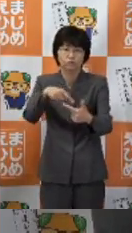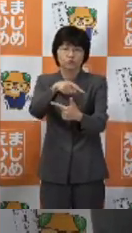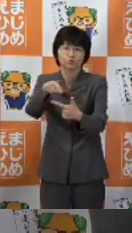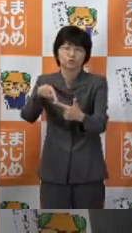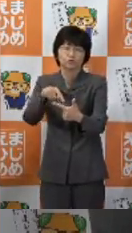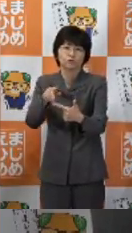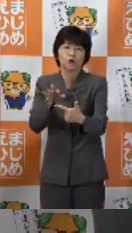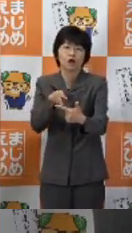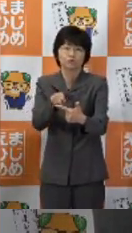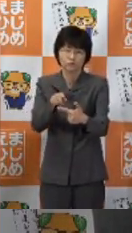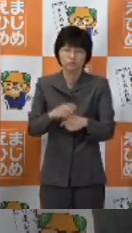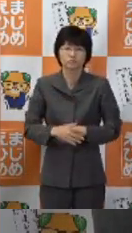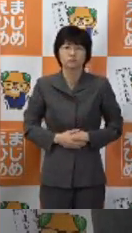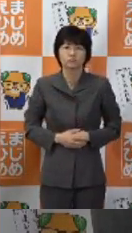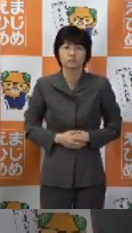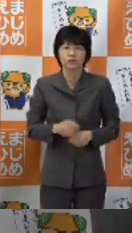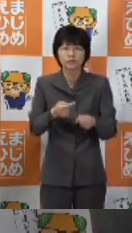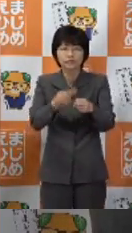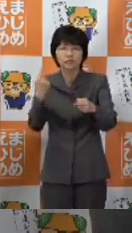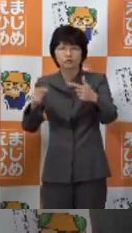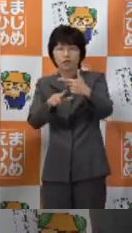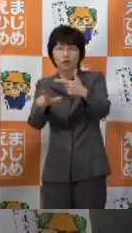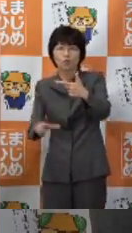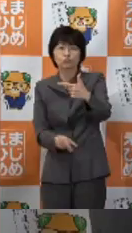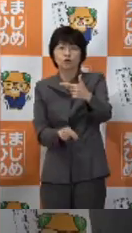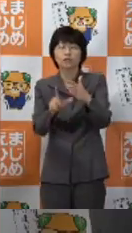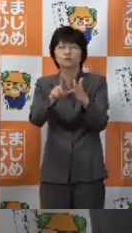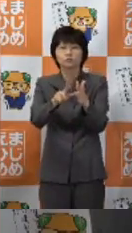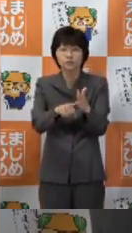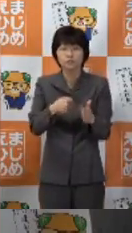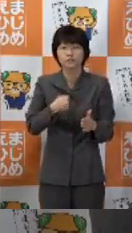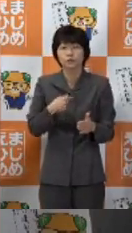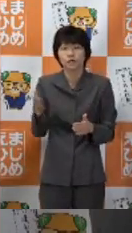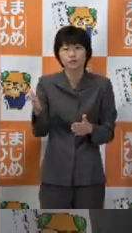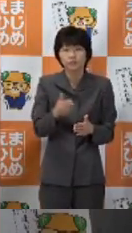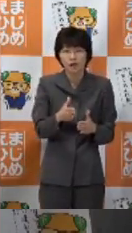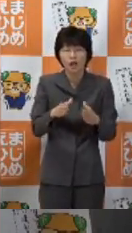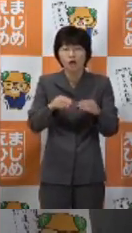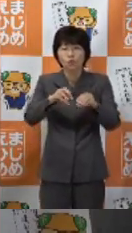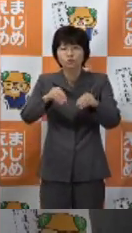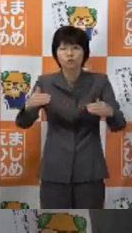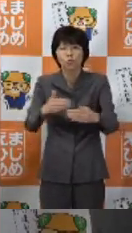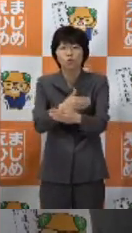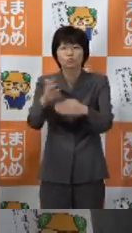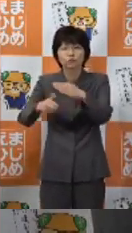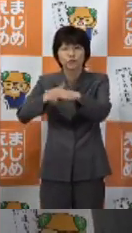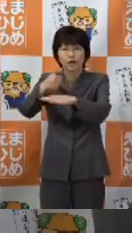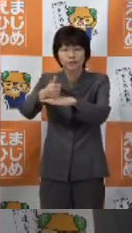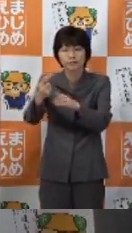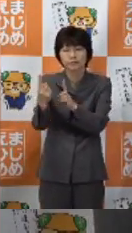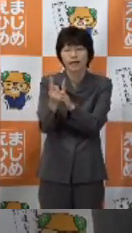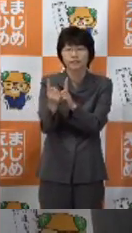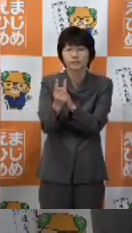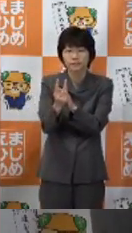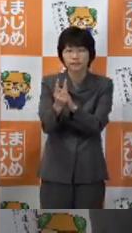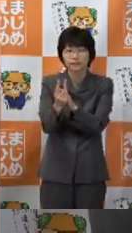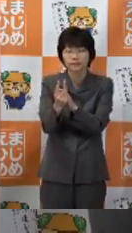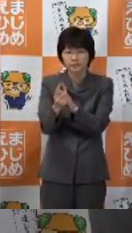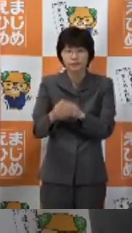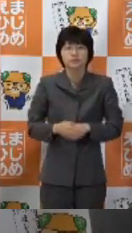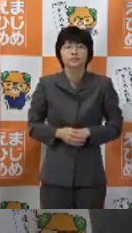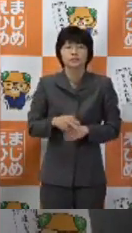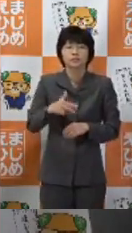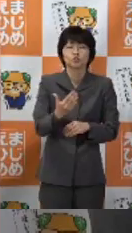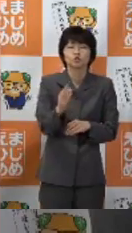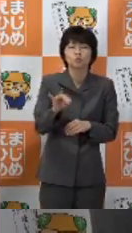いろいろな制約がこのん出てきてしまうということで昨年6月に私に両方